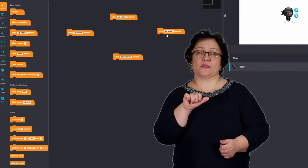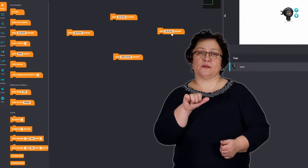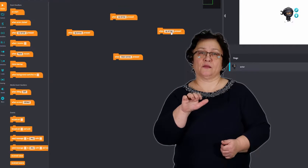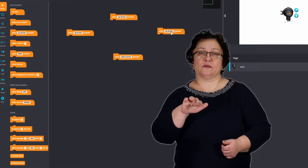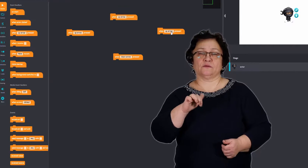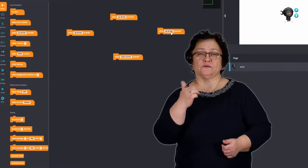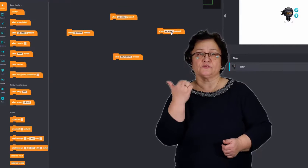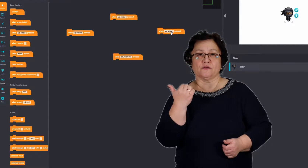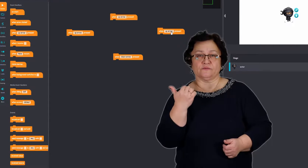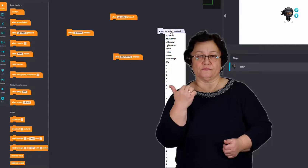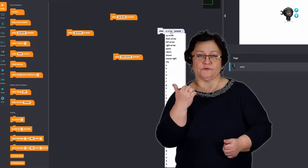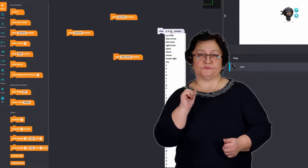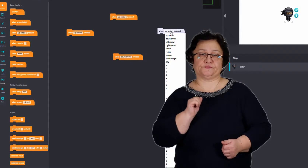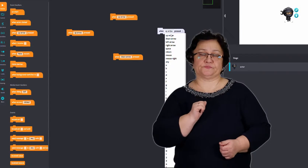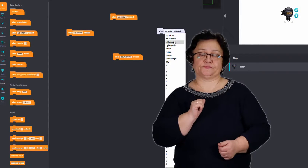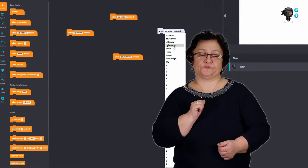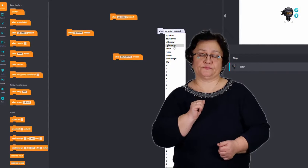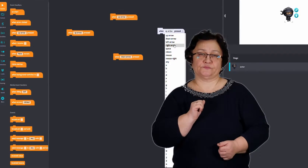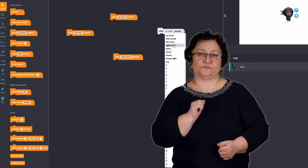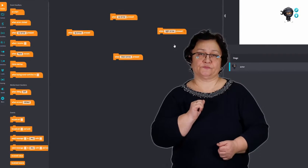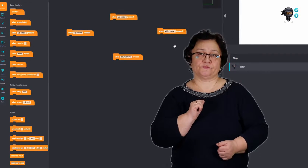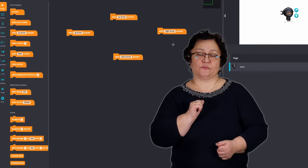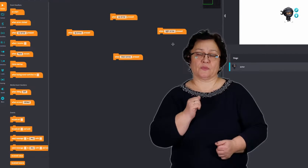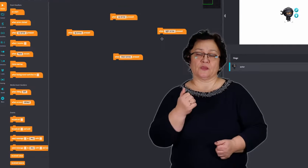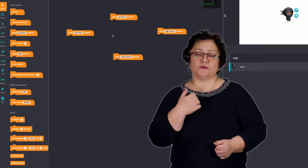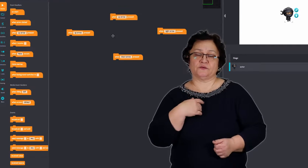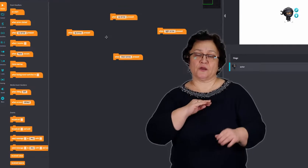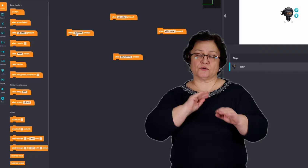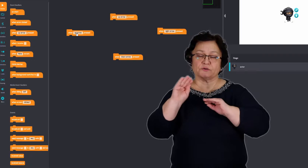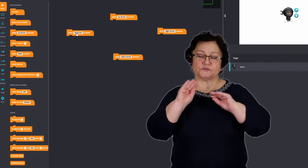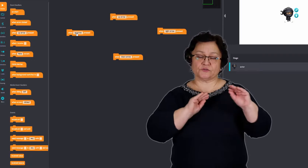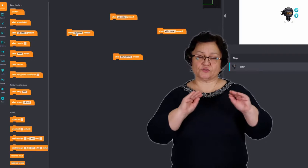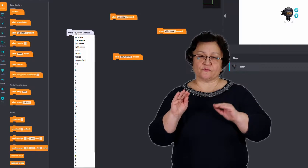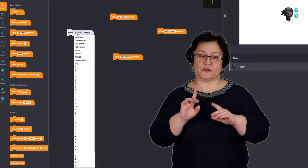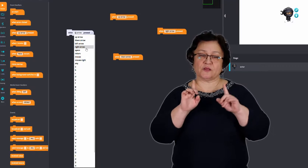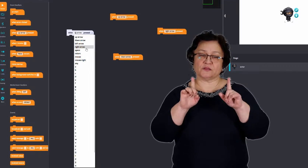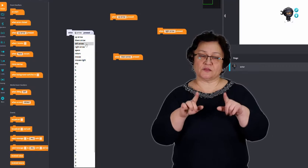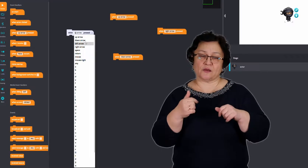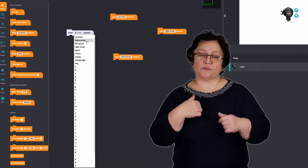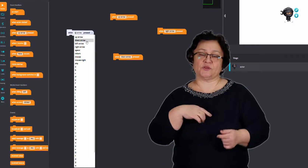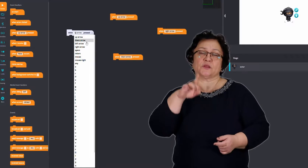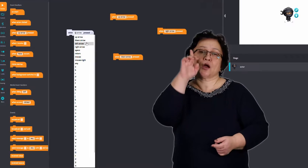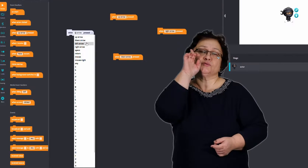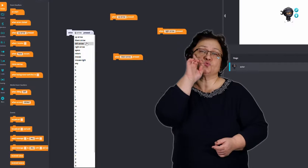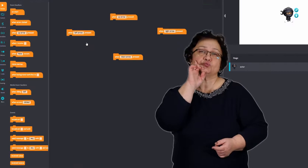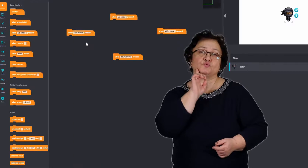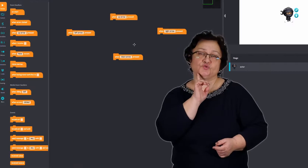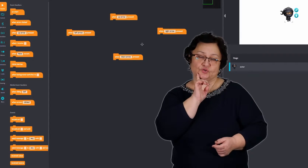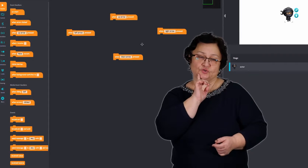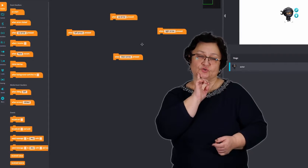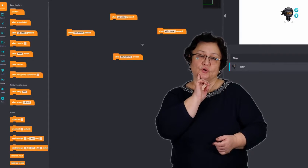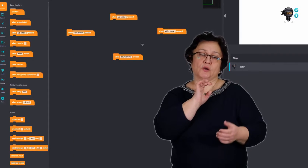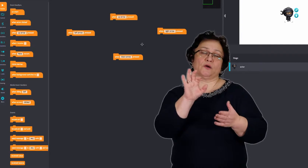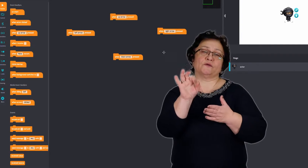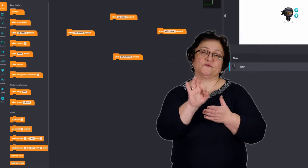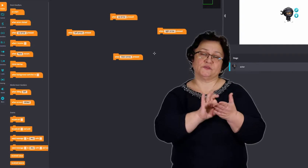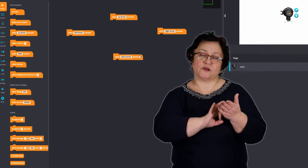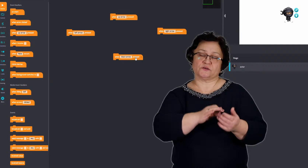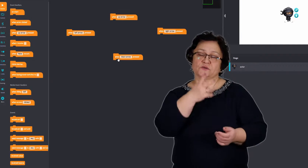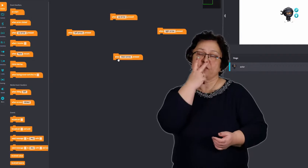стрілочка вправо і left arrow, стрілочка вліво. Я розташувала ось так, бо мені так